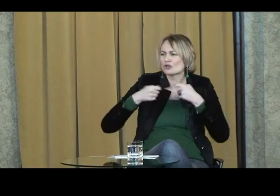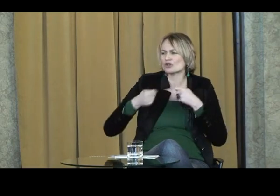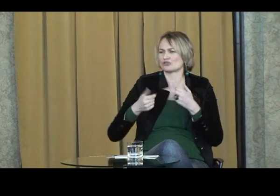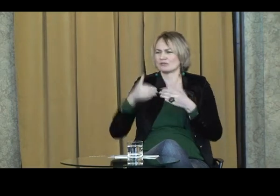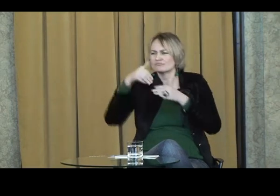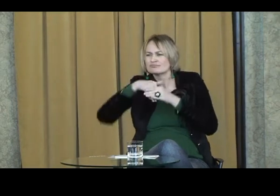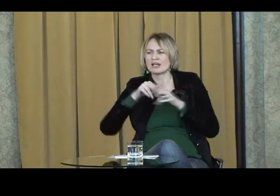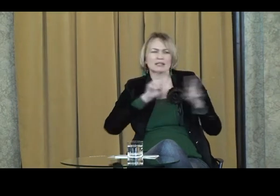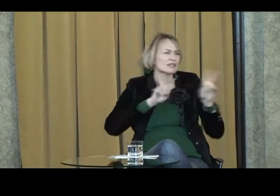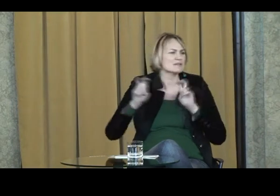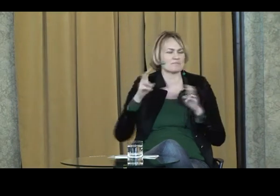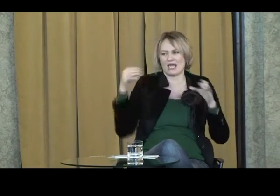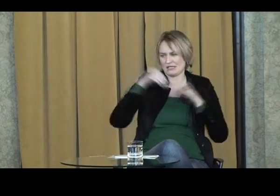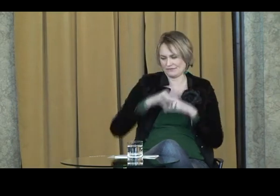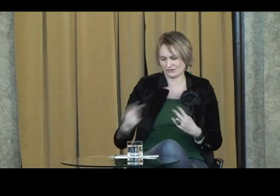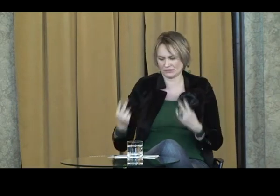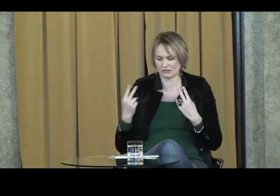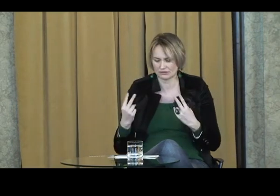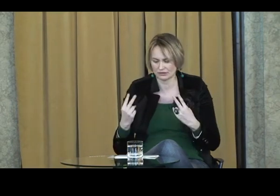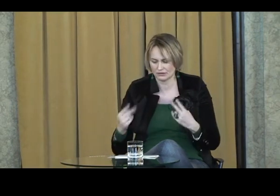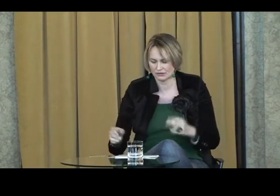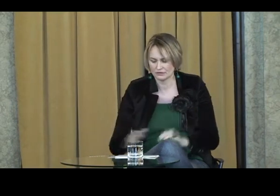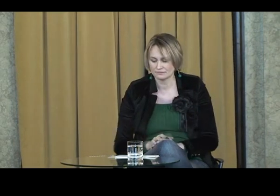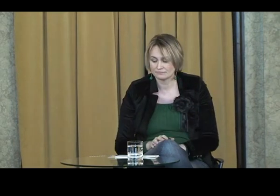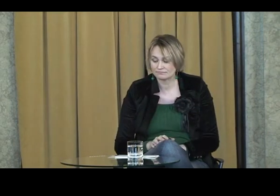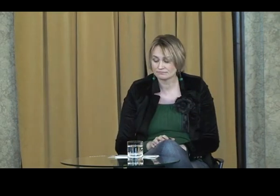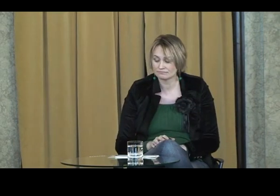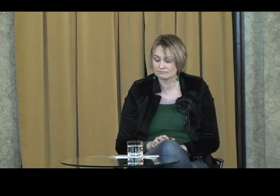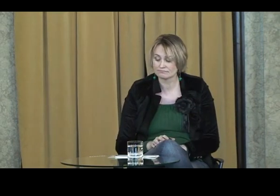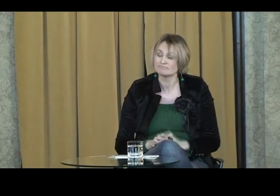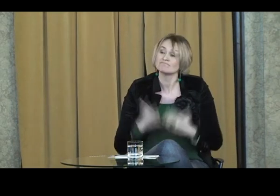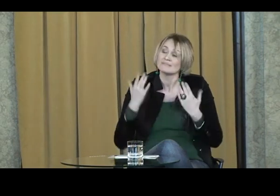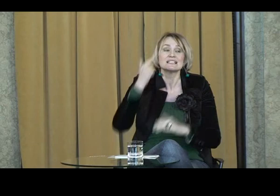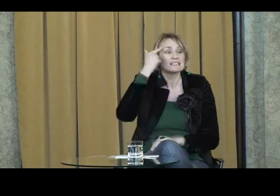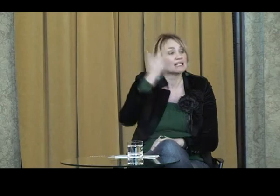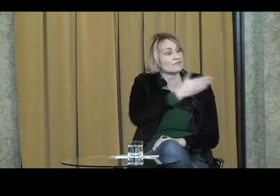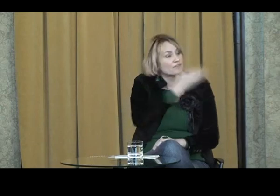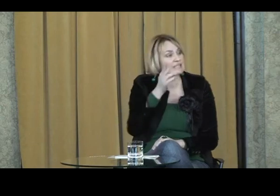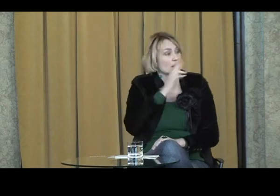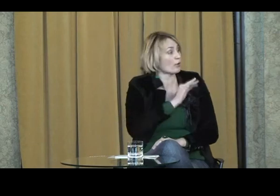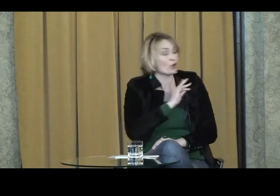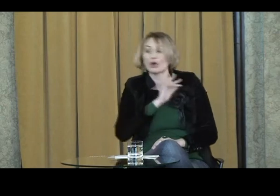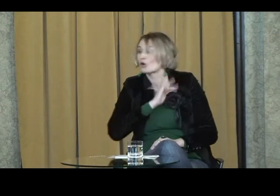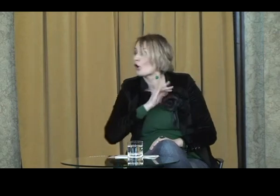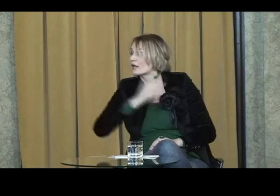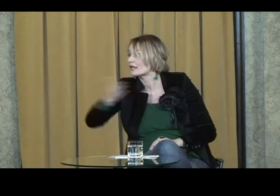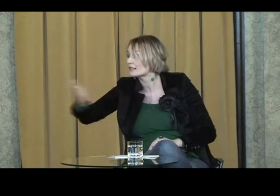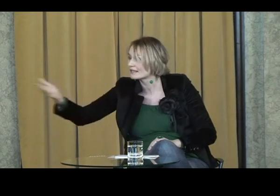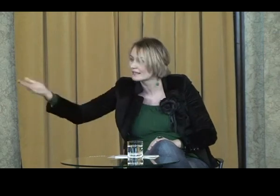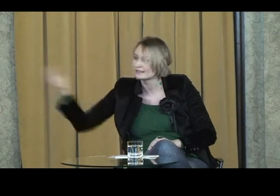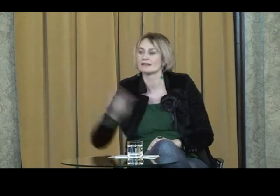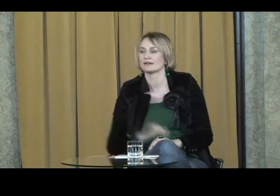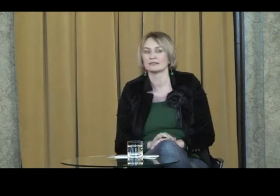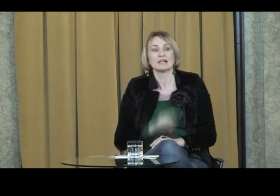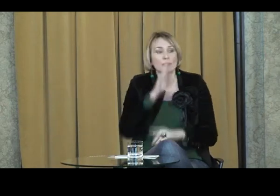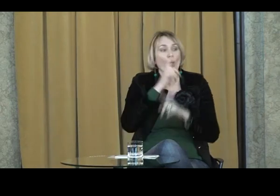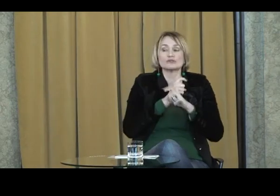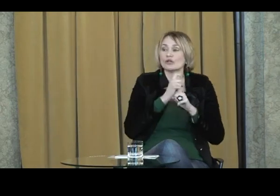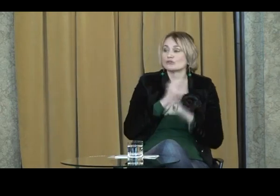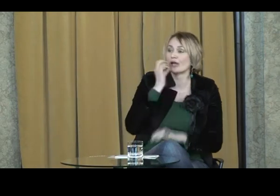einzubeziehen, politisch, gesellschaftlich und hier teilhaben lassen. Liebe Kollegen, Kolleginnen, Sinn ist es,